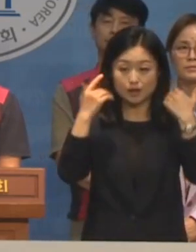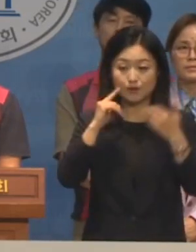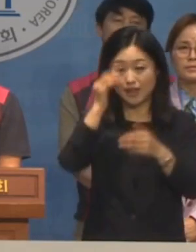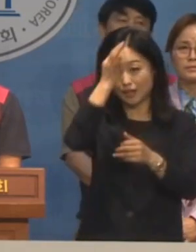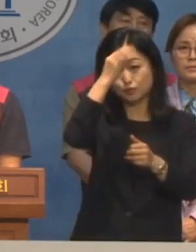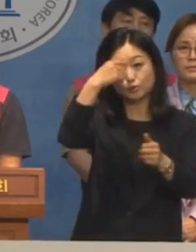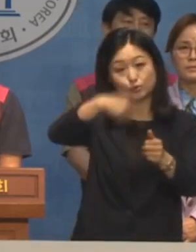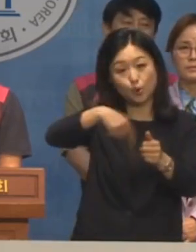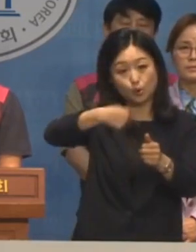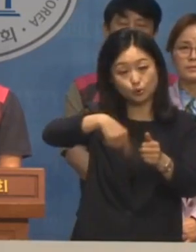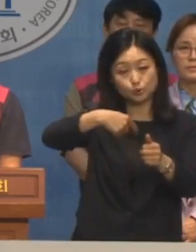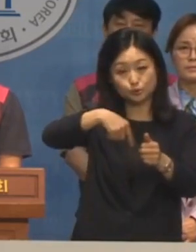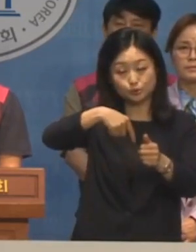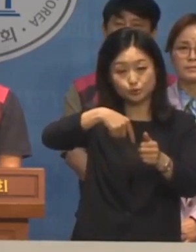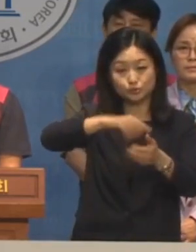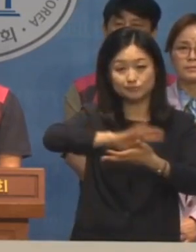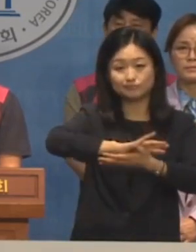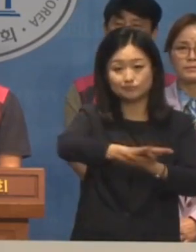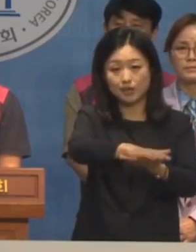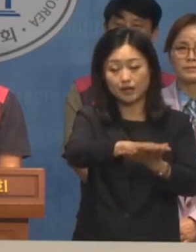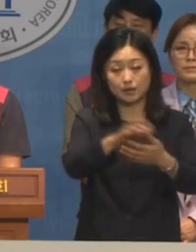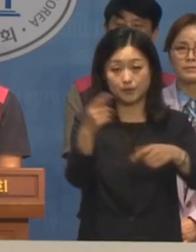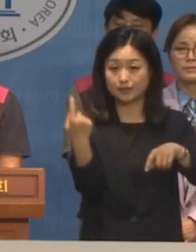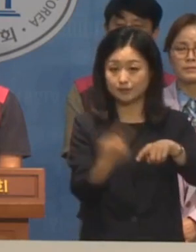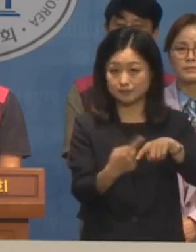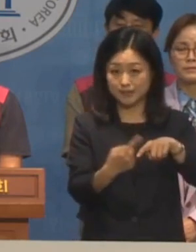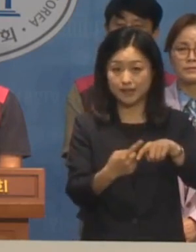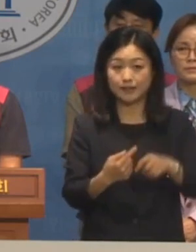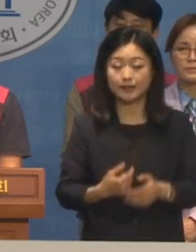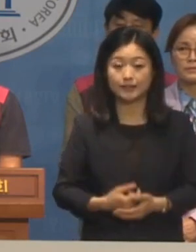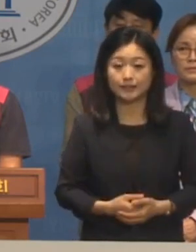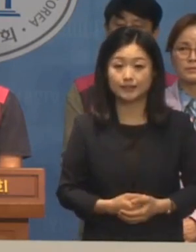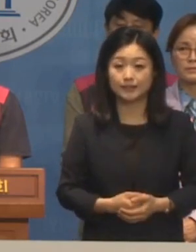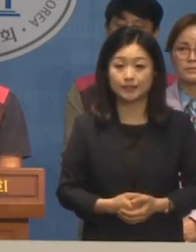예술교육을 식물인간 상태로 만들겠다는 것입니다.